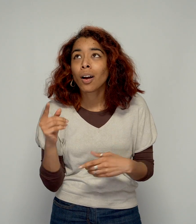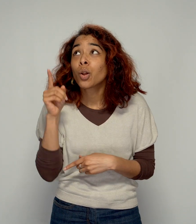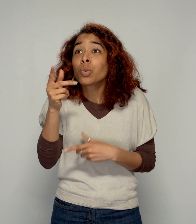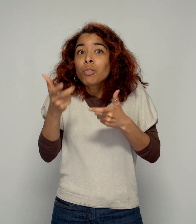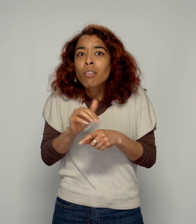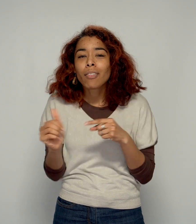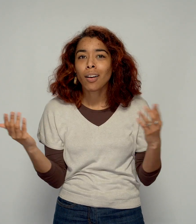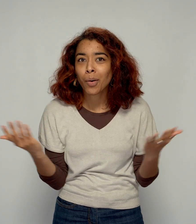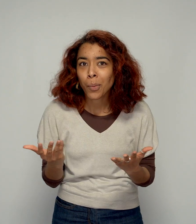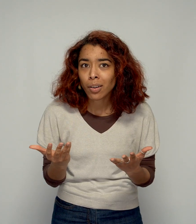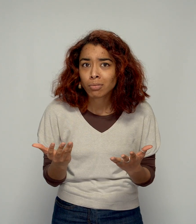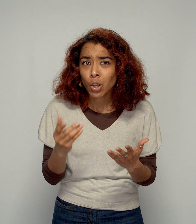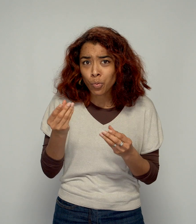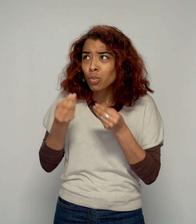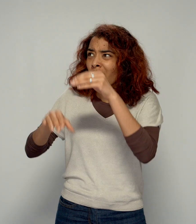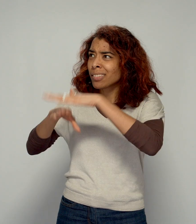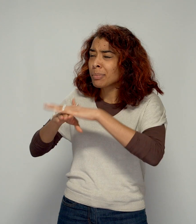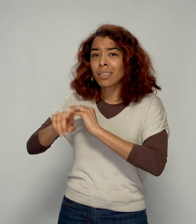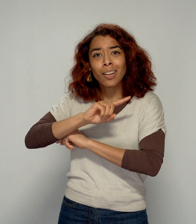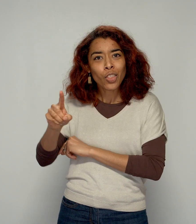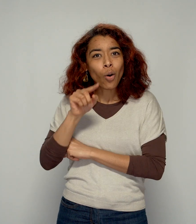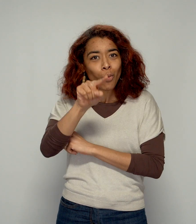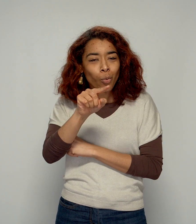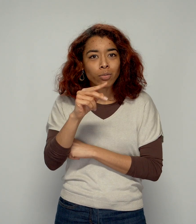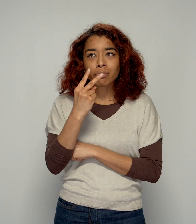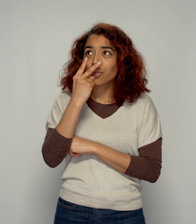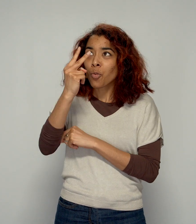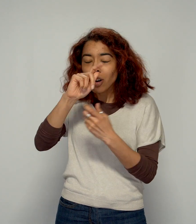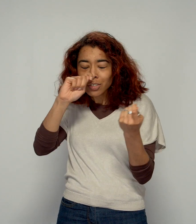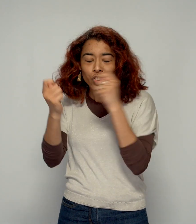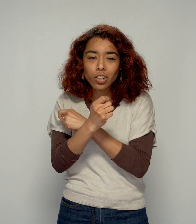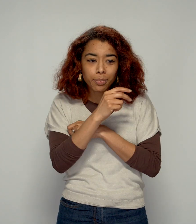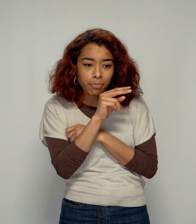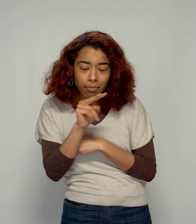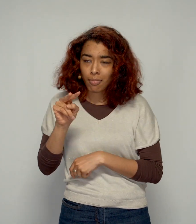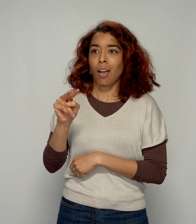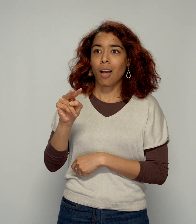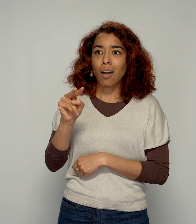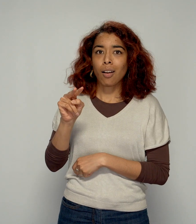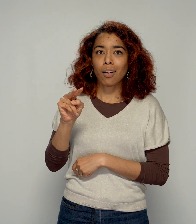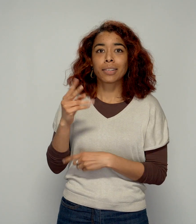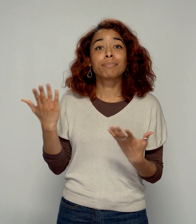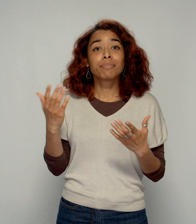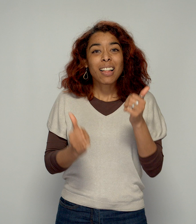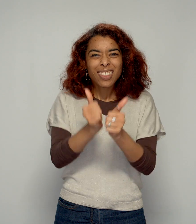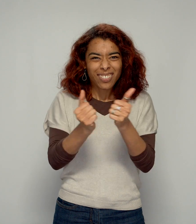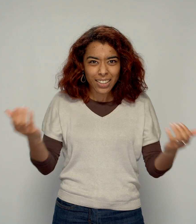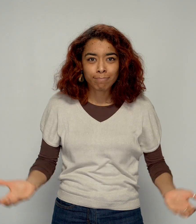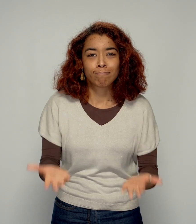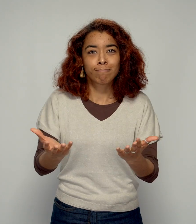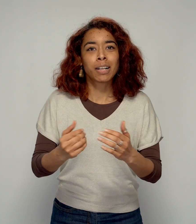Dieu veut faire? Et ne pas limiter Dieu, mais changer votre regard. J'aimerais alors vous lancer un défi